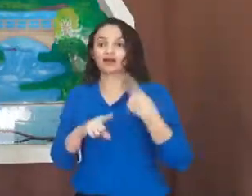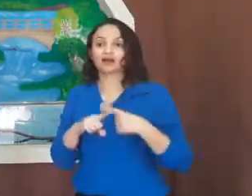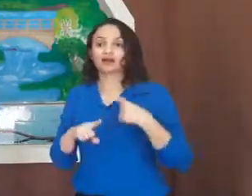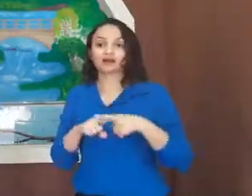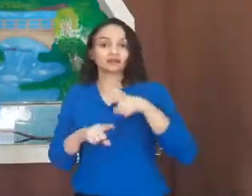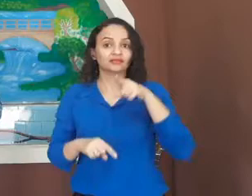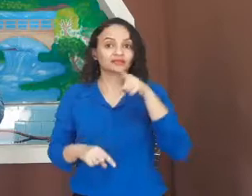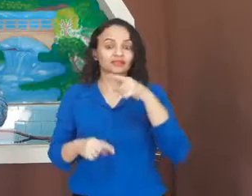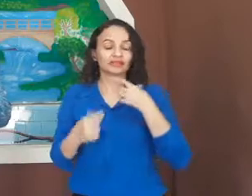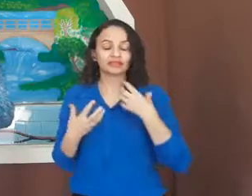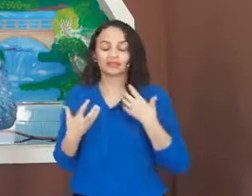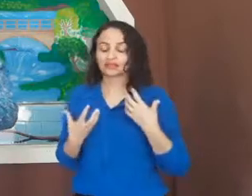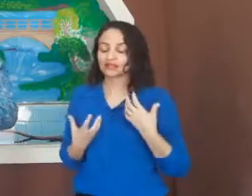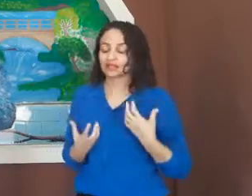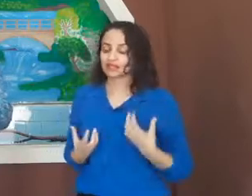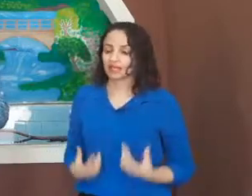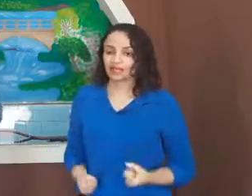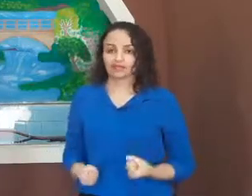Então, o